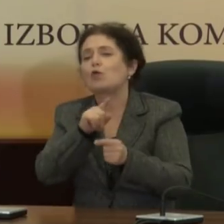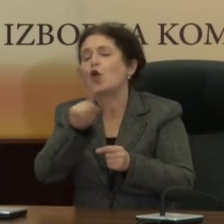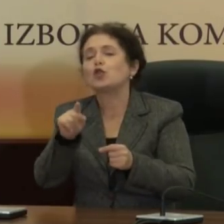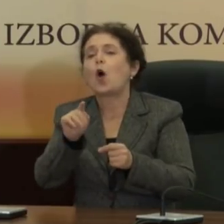часот Страницата Страницата Страницата